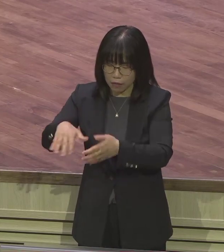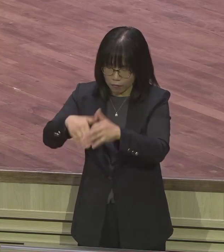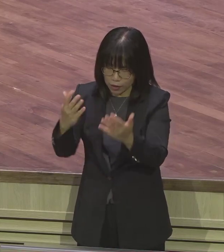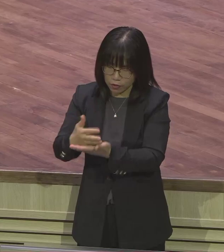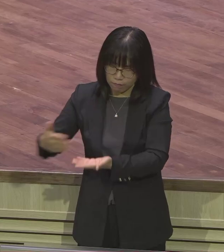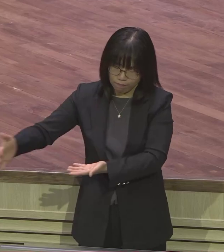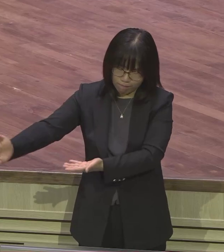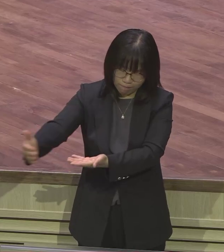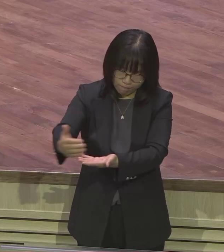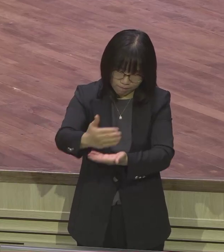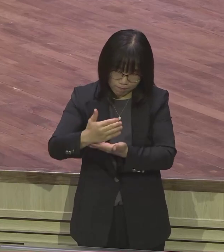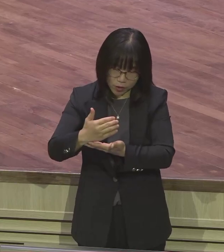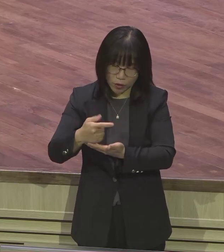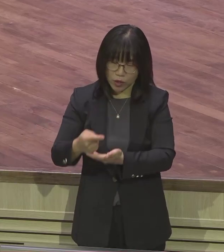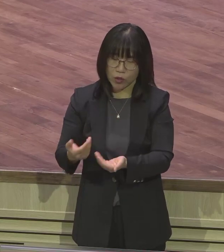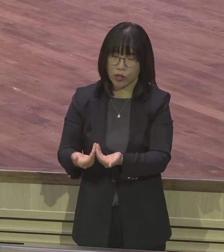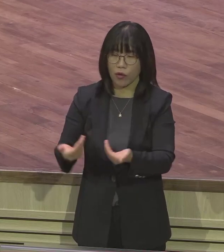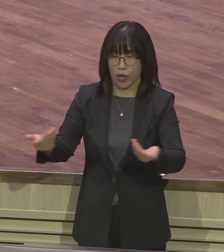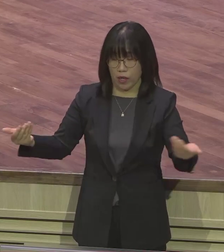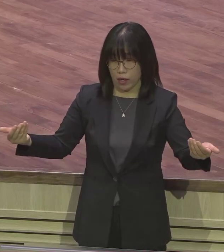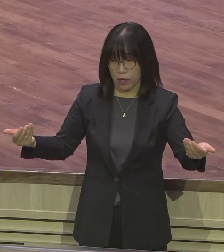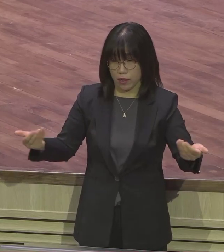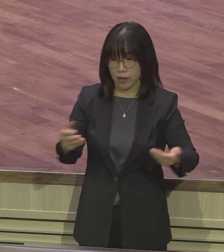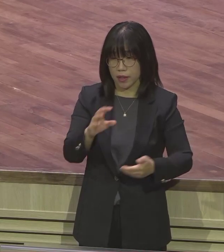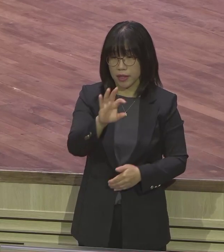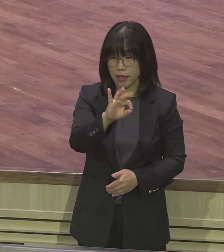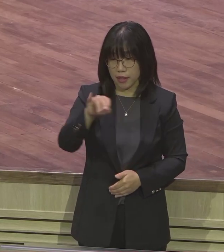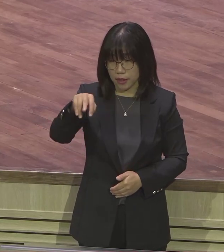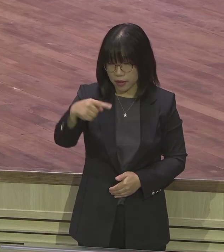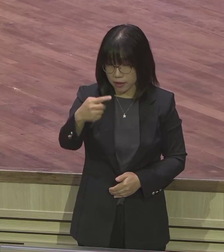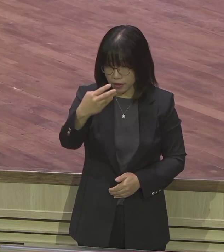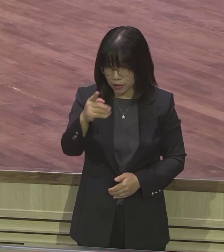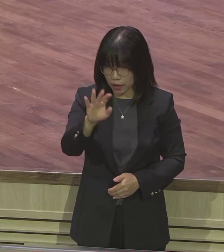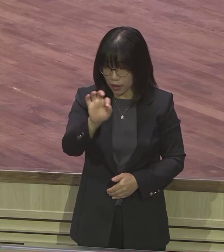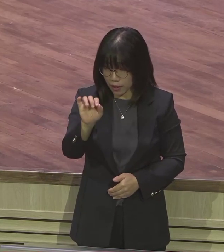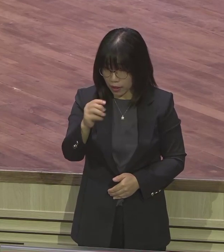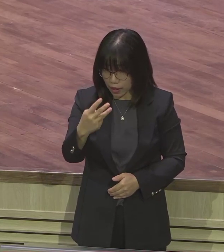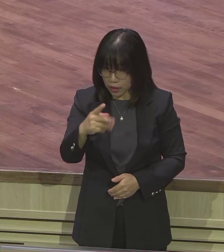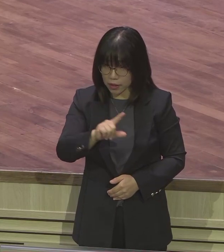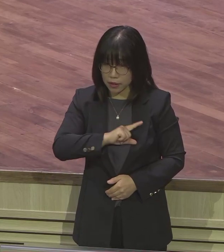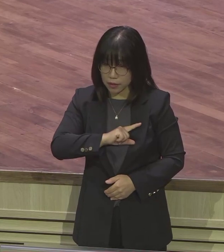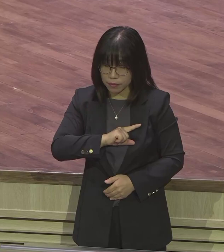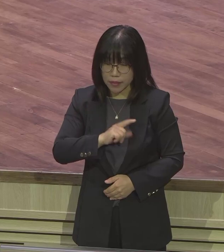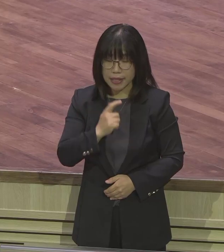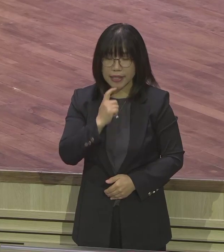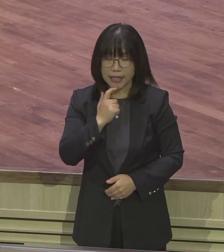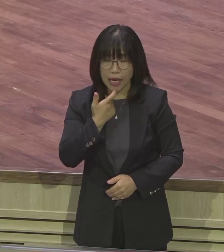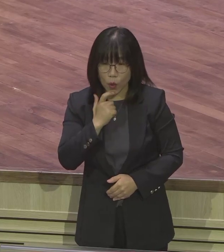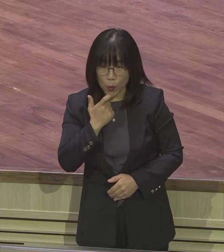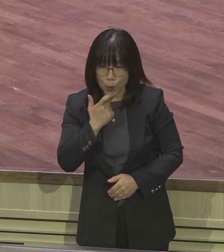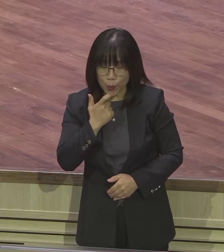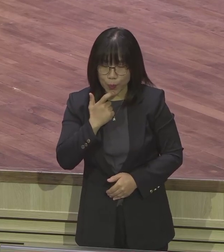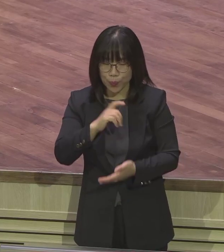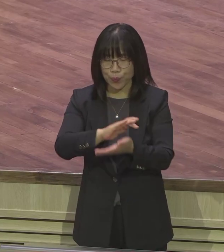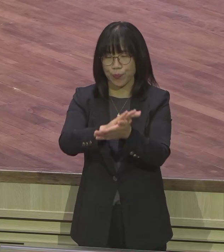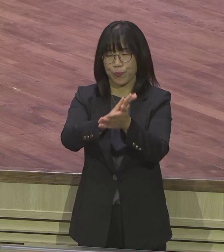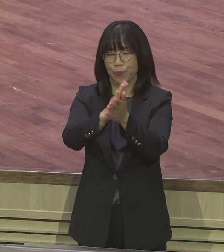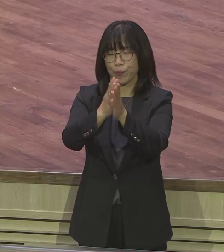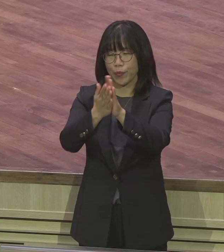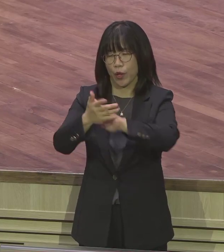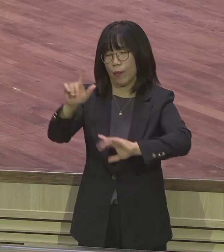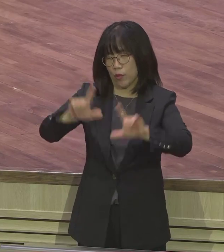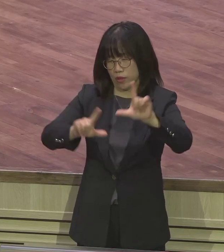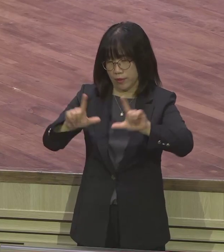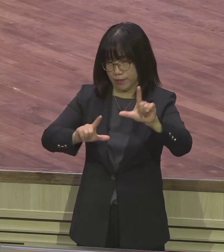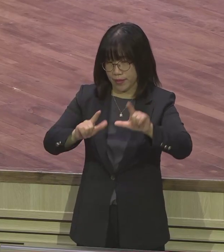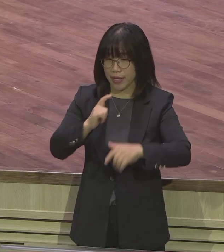밝히고 있습니다. 이스라엘이다, 이스라엘이라고 하는 표현을 하는 것은 야곱이었을 때 모습이 아니다. 인본주의